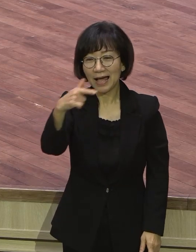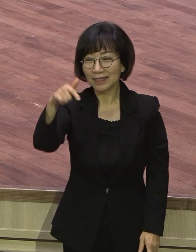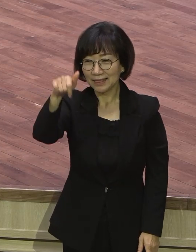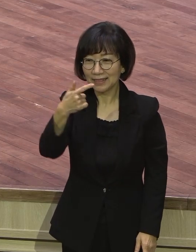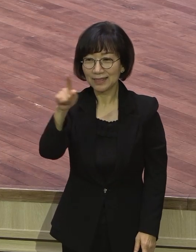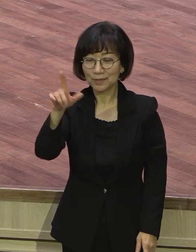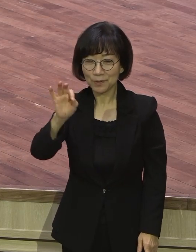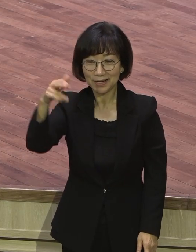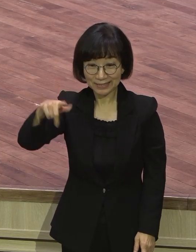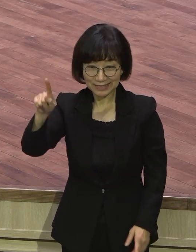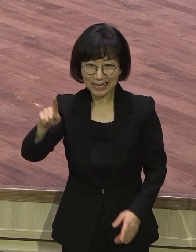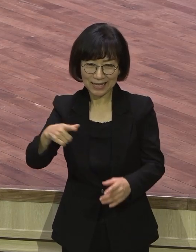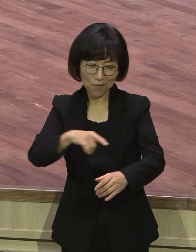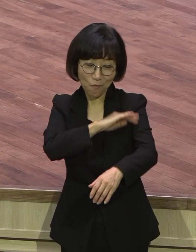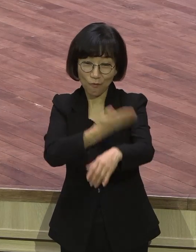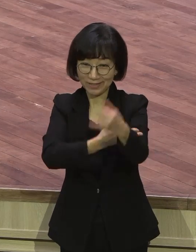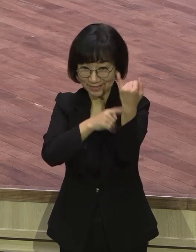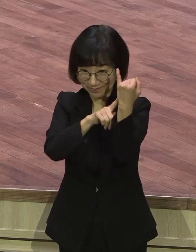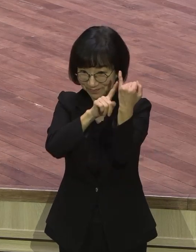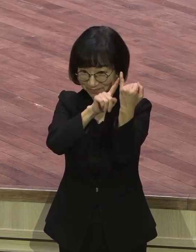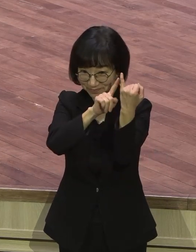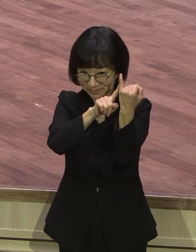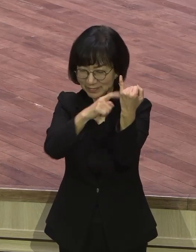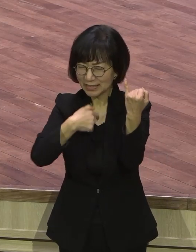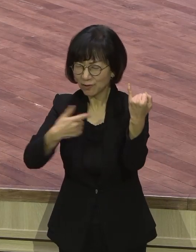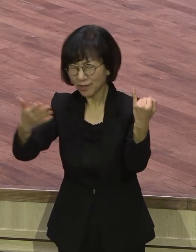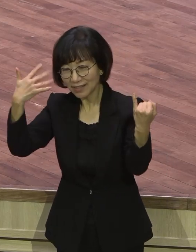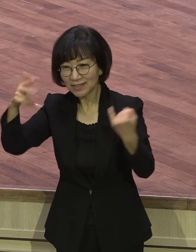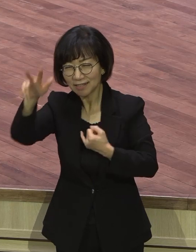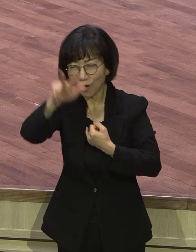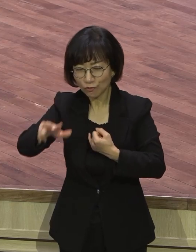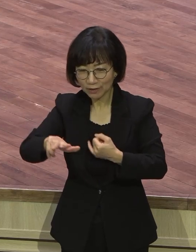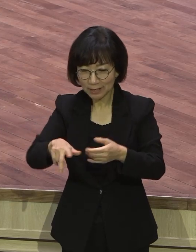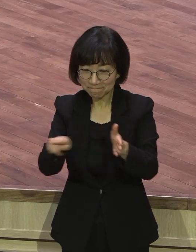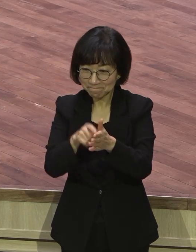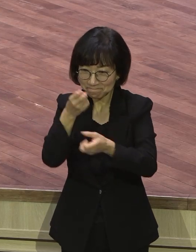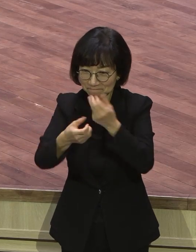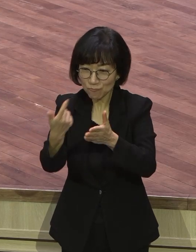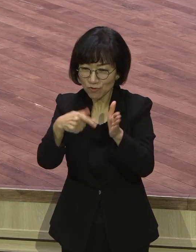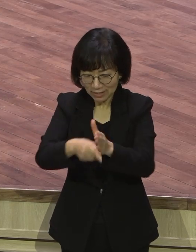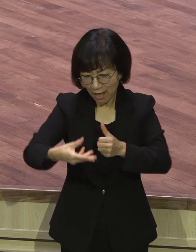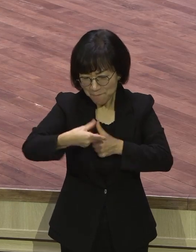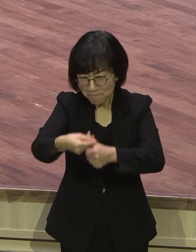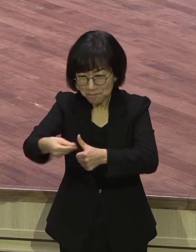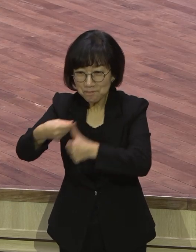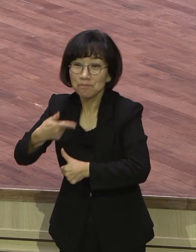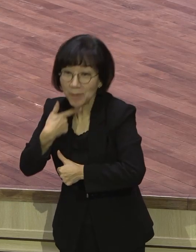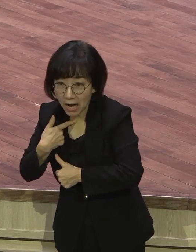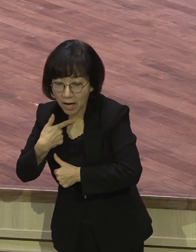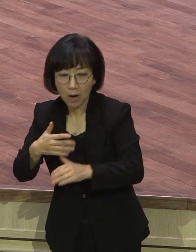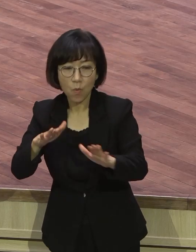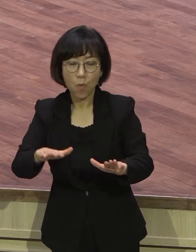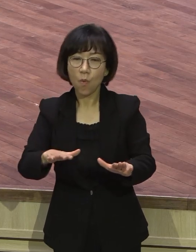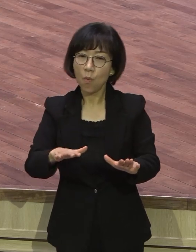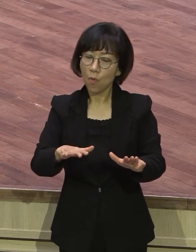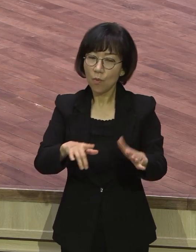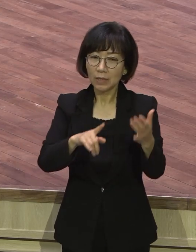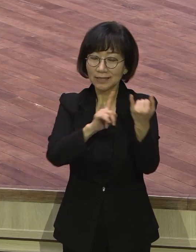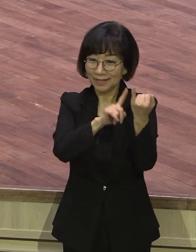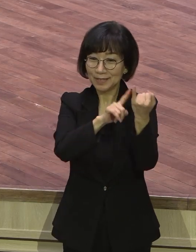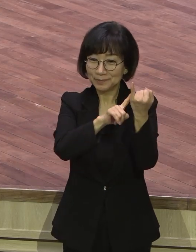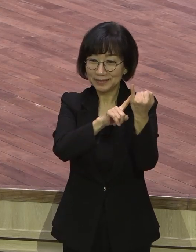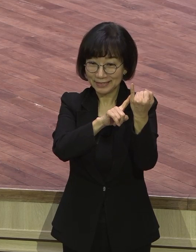유명한 그런 전도왕으로서 전도관정자의 강사로 다녔는데 이분도